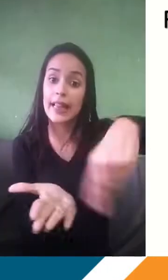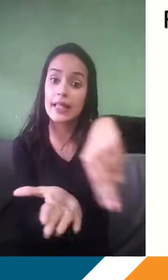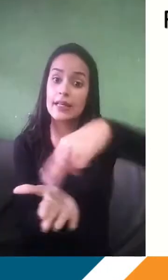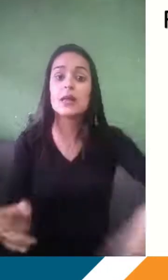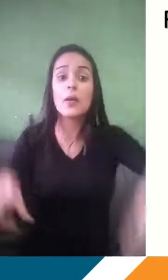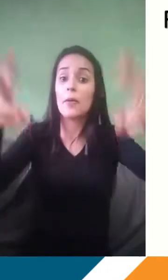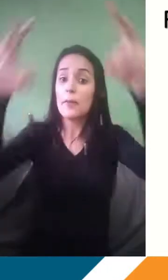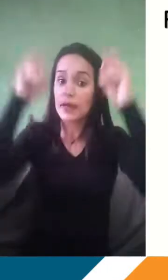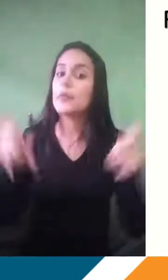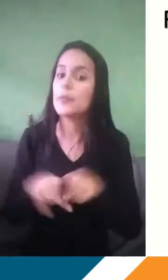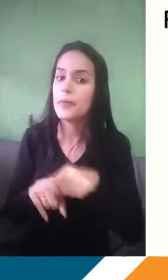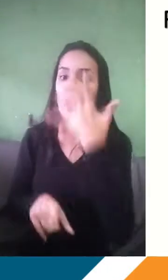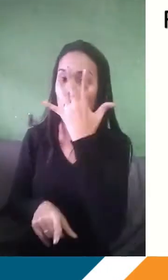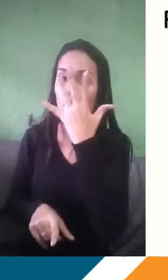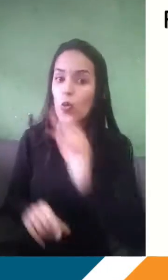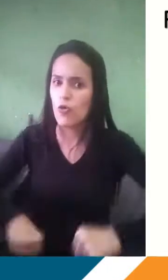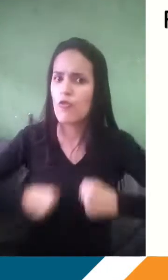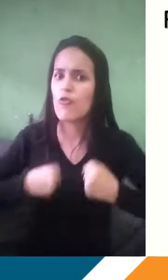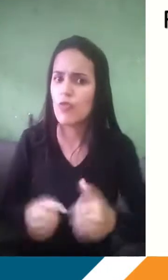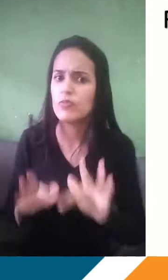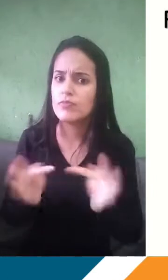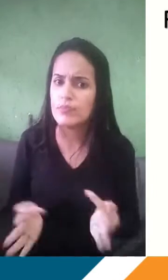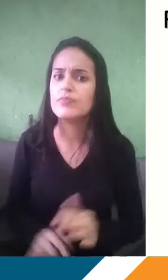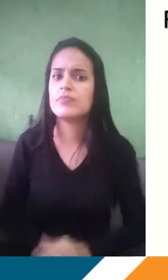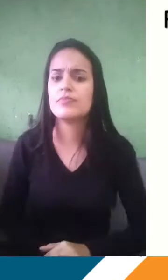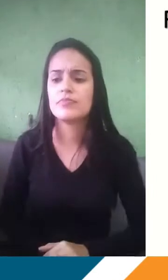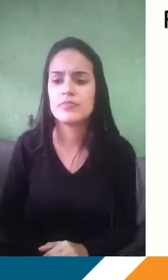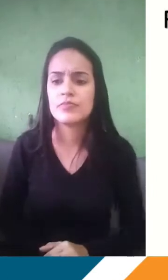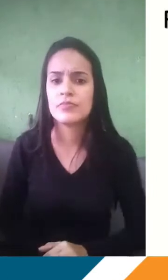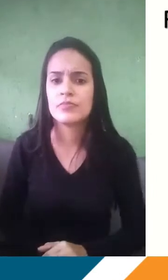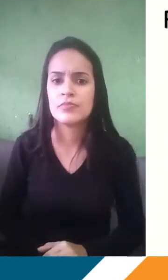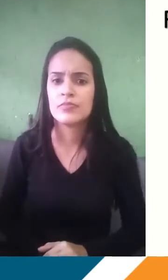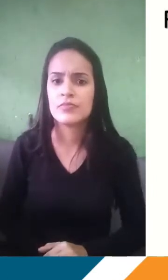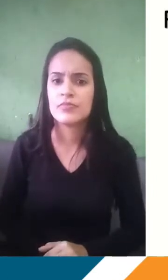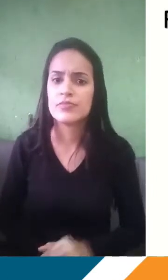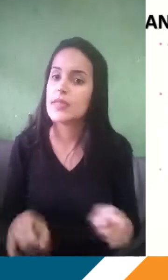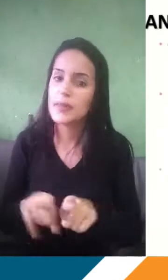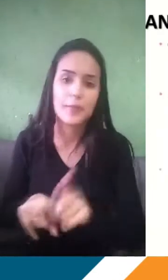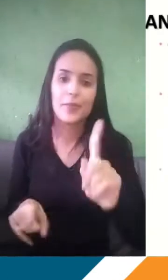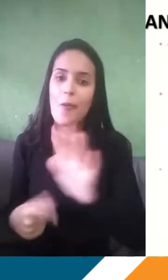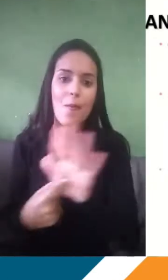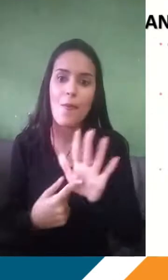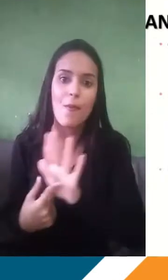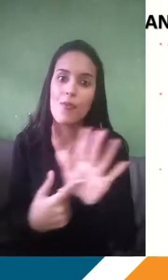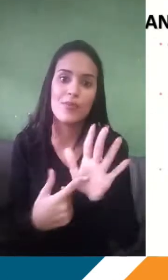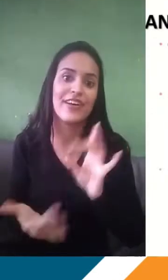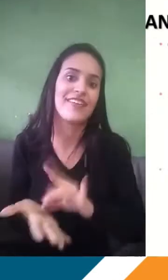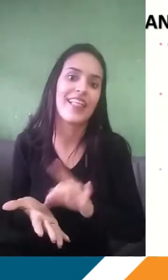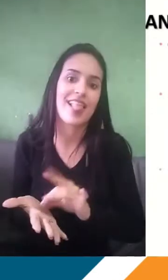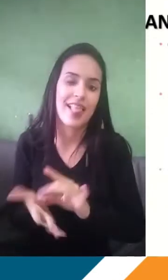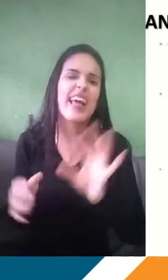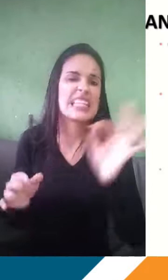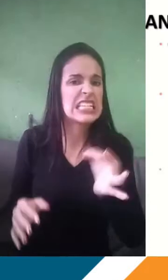perceber cores fortes, cores puras e a não representação fiel da realidade. Agora que já